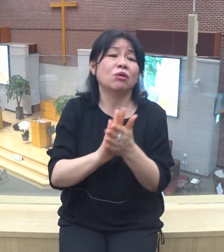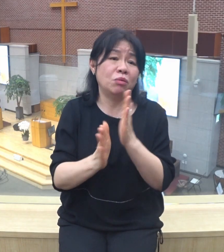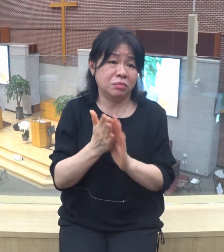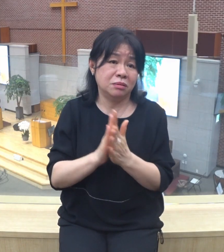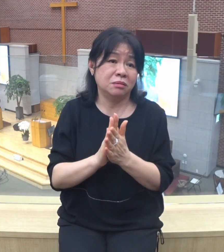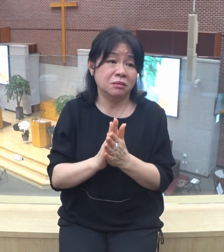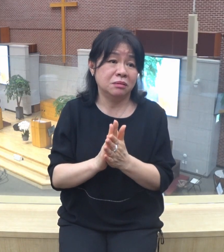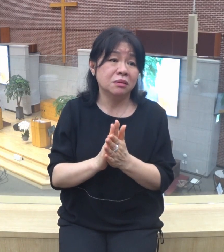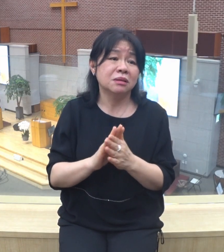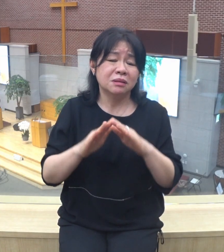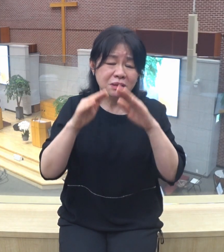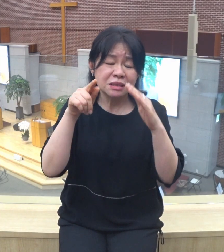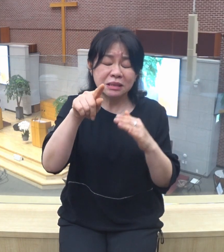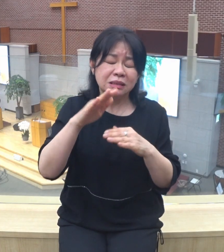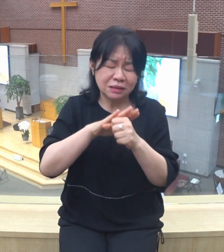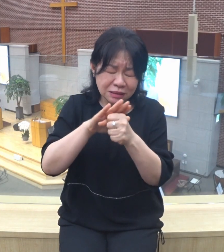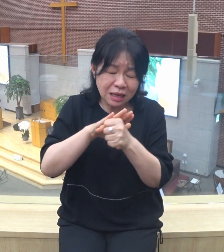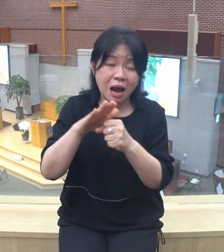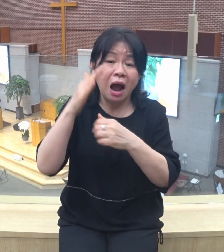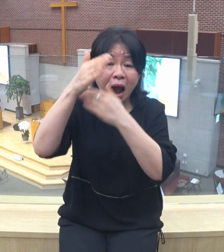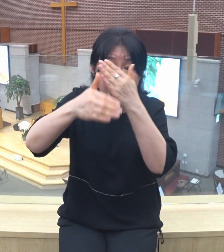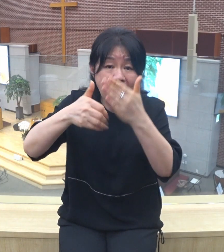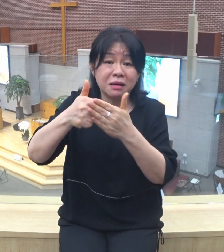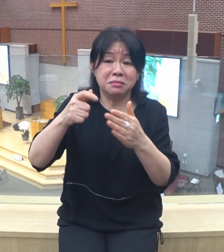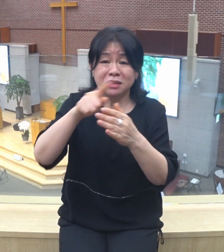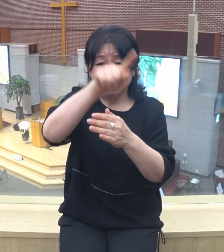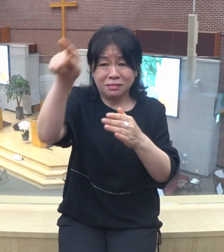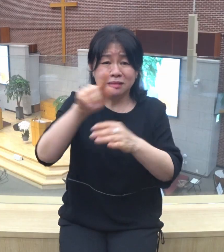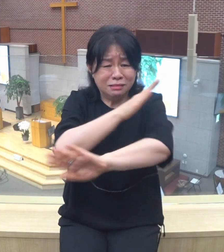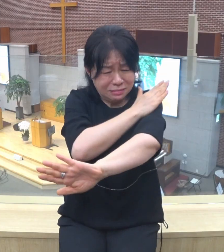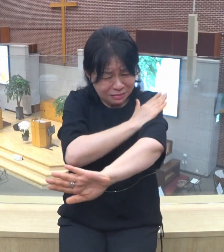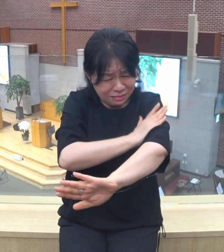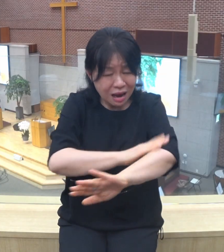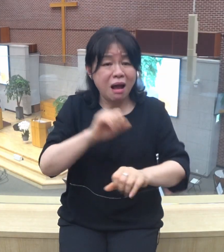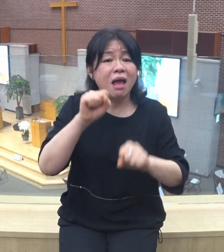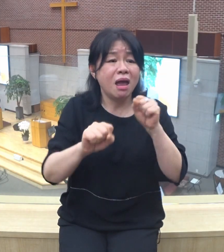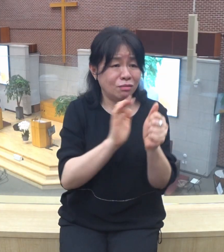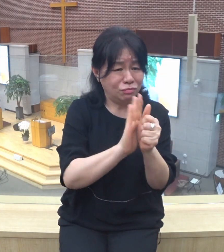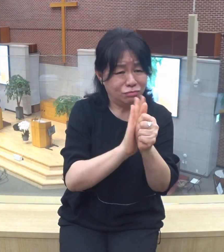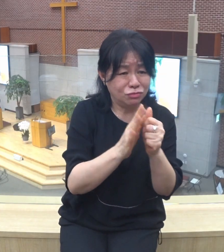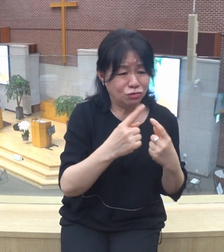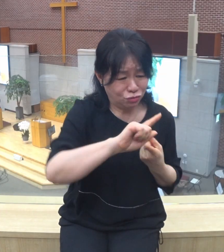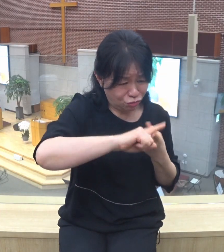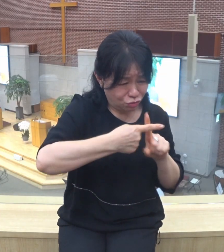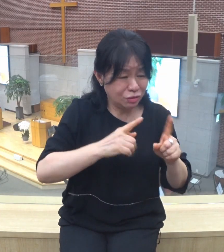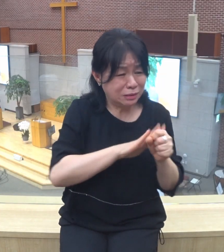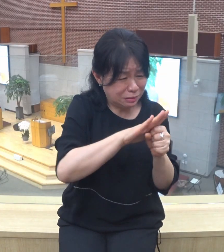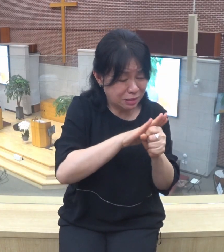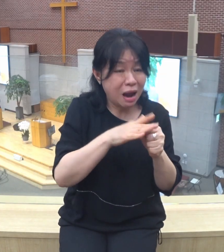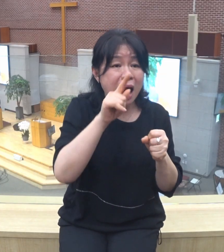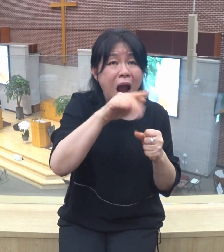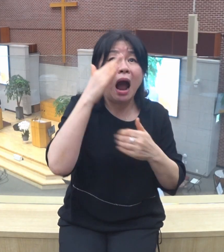깨끗함으로 세상을 비추어 세상의 하나님을 보게 하는 저와 여러분들이 되기를 간절히 축원합니다.